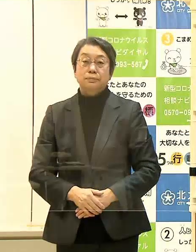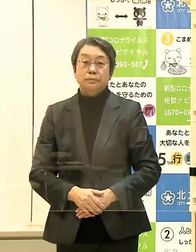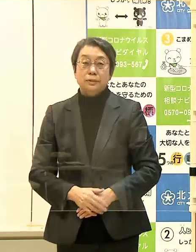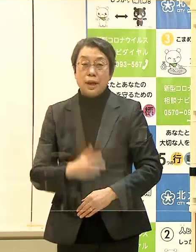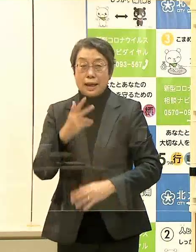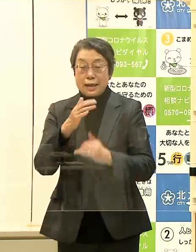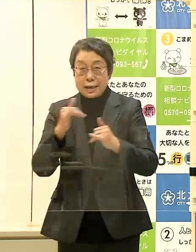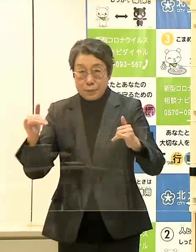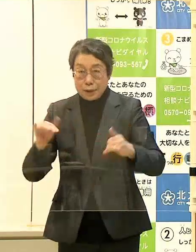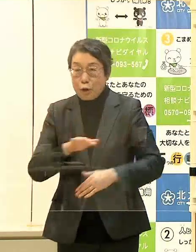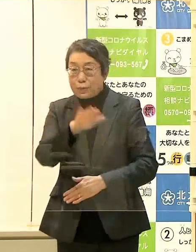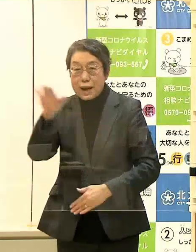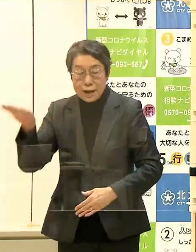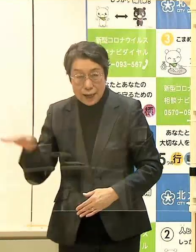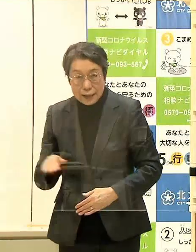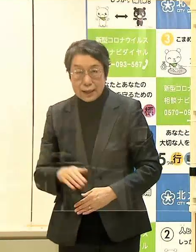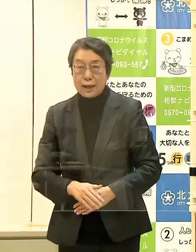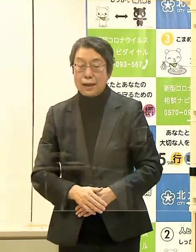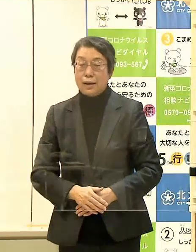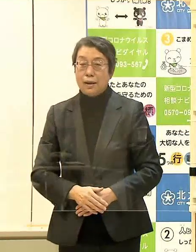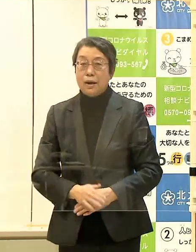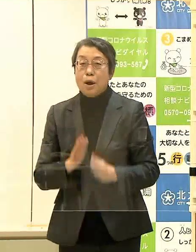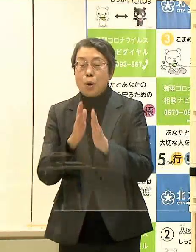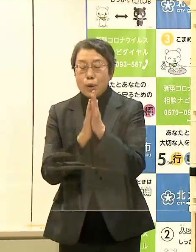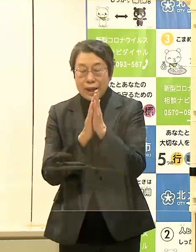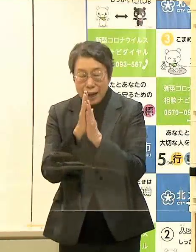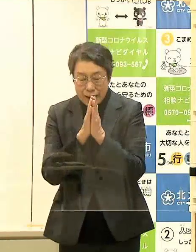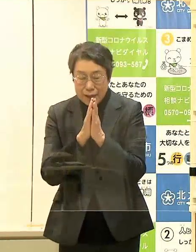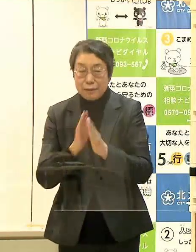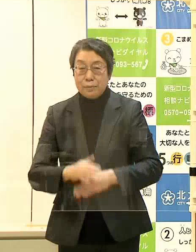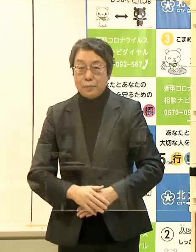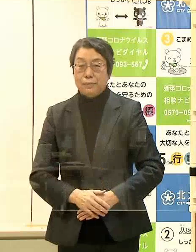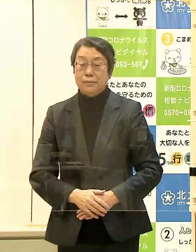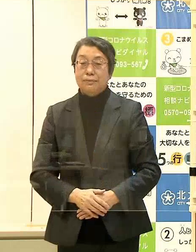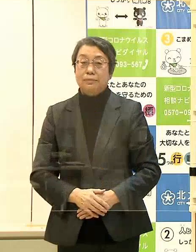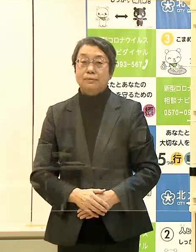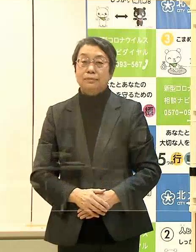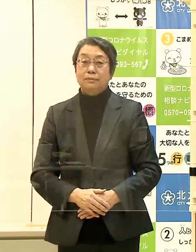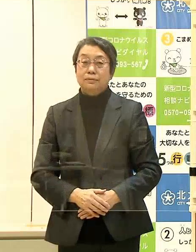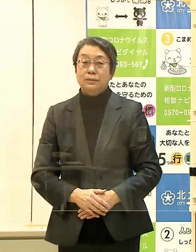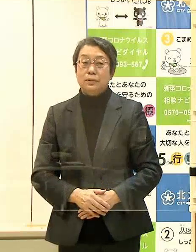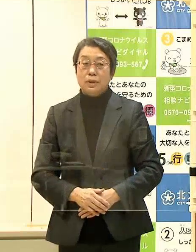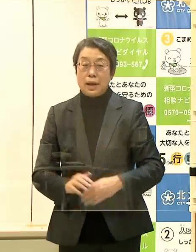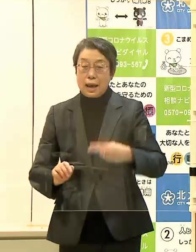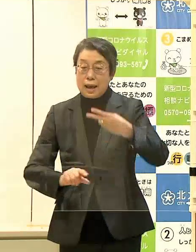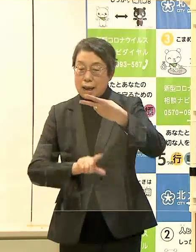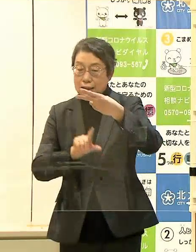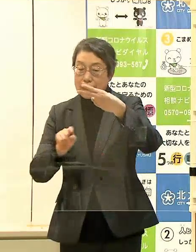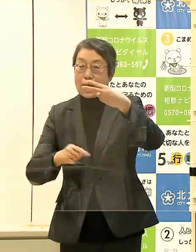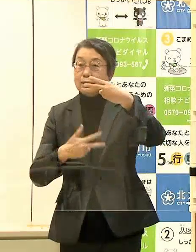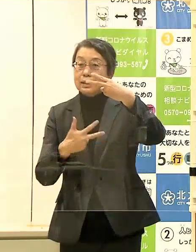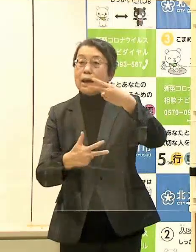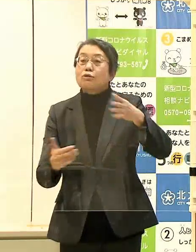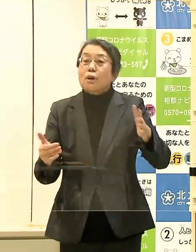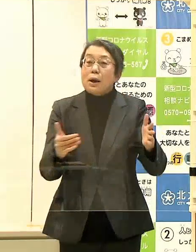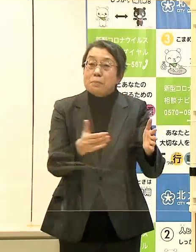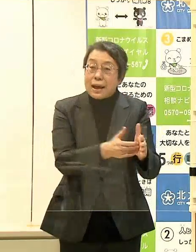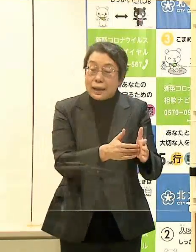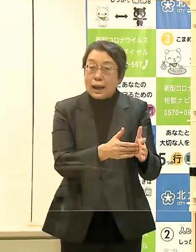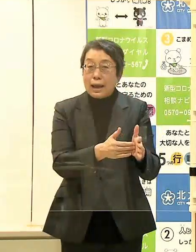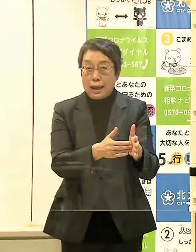市民の皆様へのお願いであります2月なる日まで